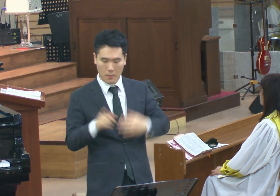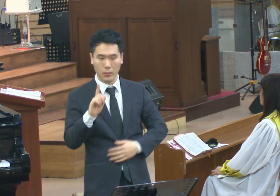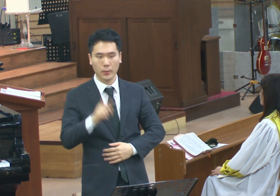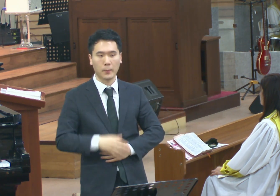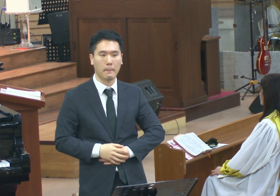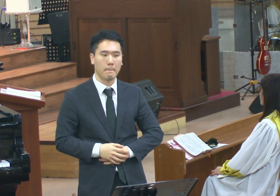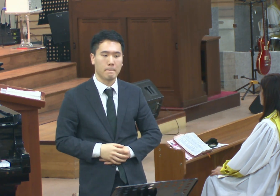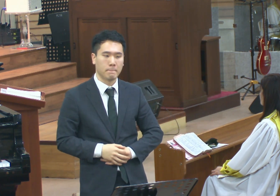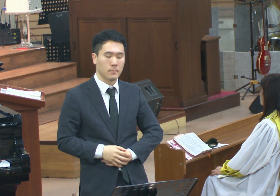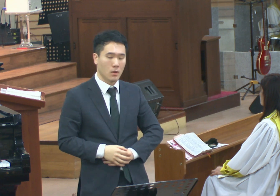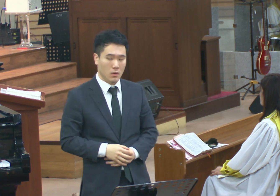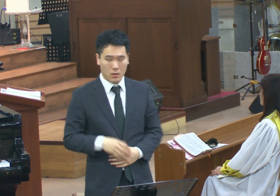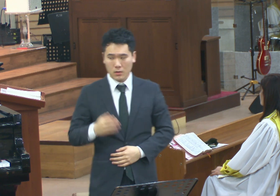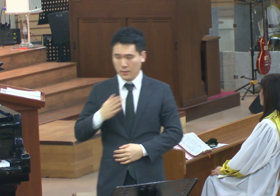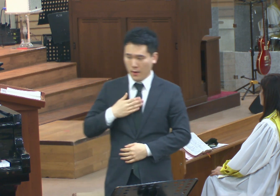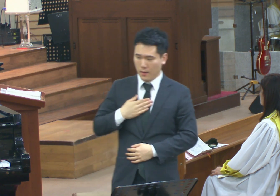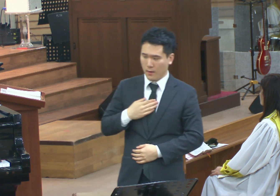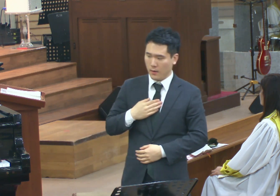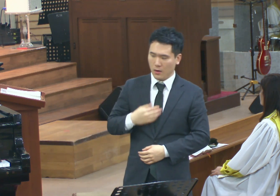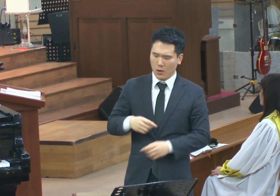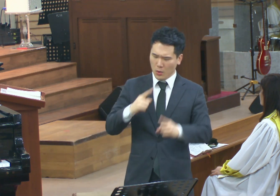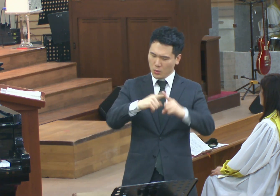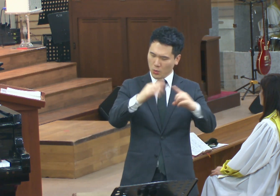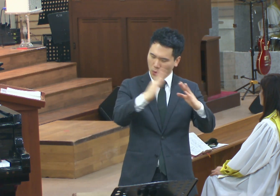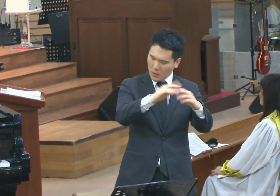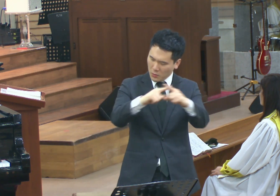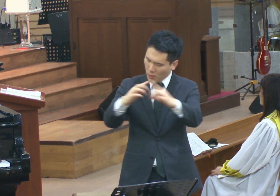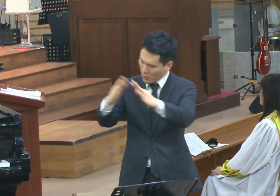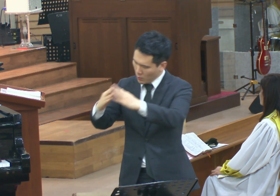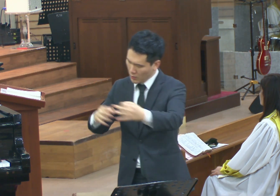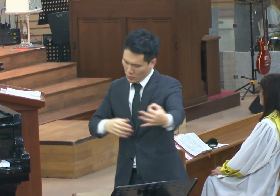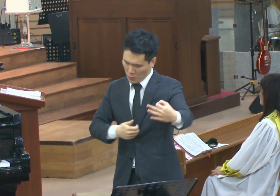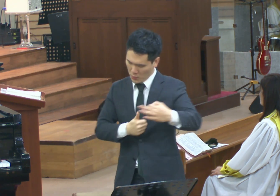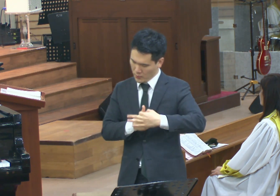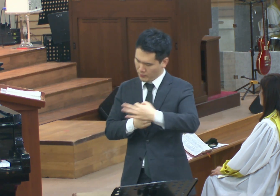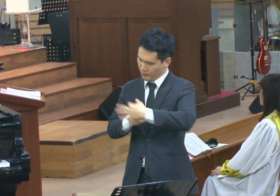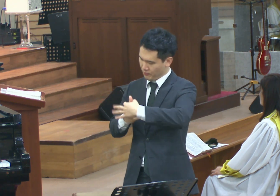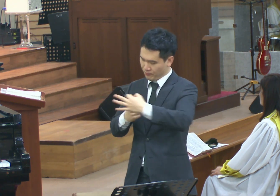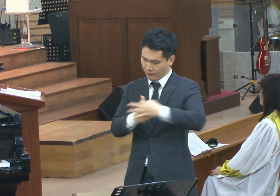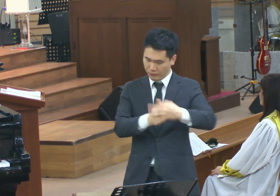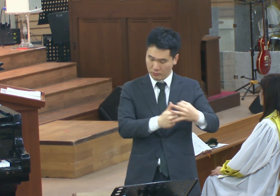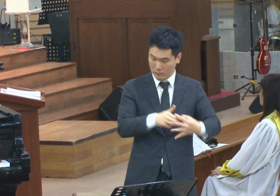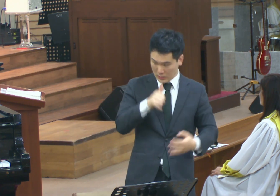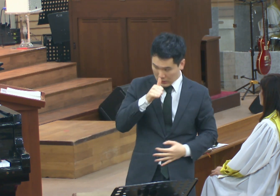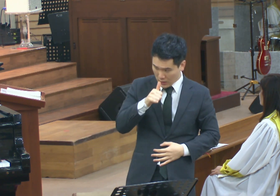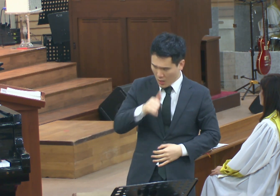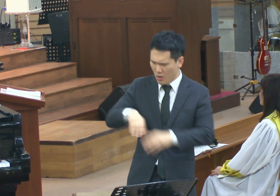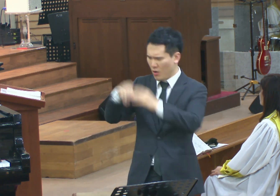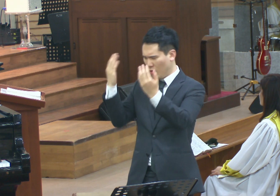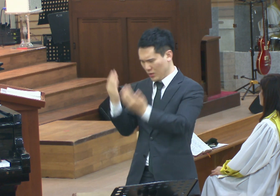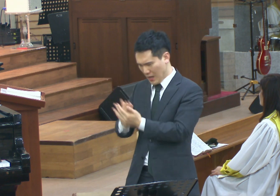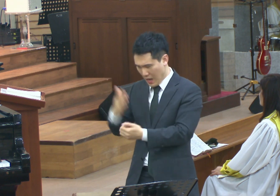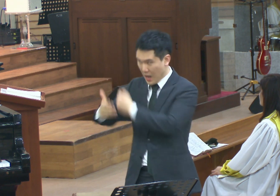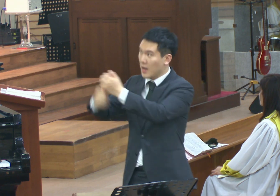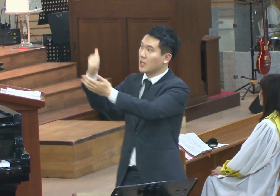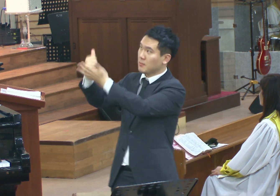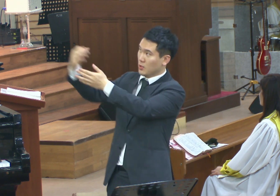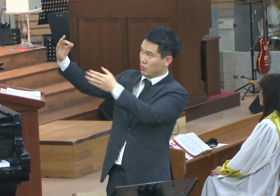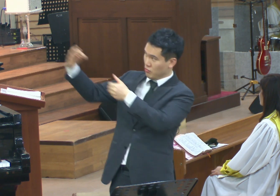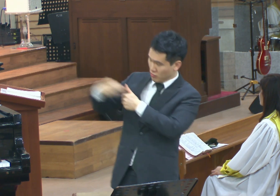자기가 교회들을 통해서 지원받는 건 다 하나님이 주신 거기 때문에 나는 특별히 그 지교회들, 나를